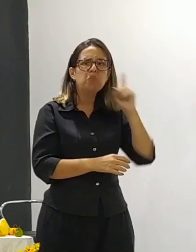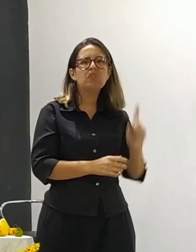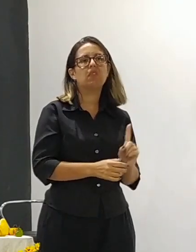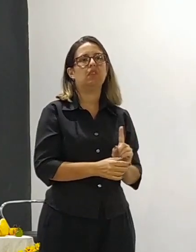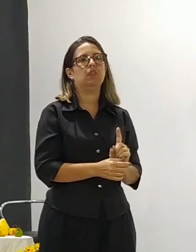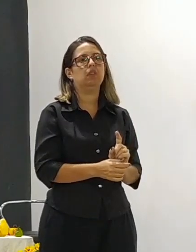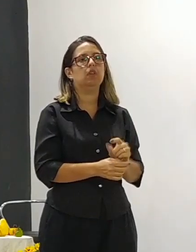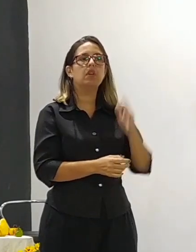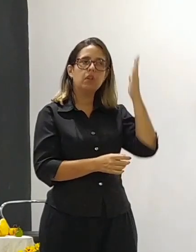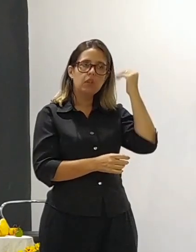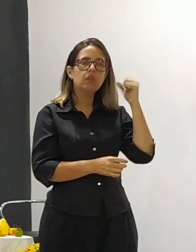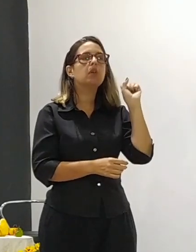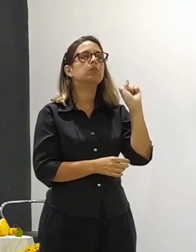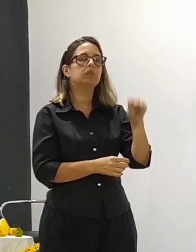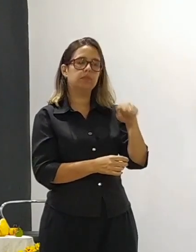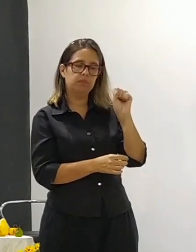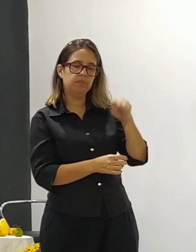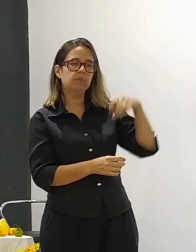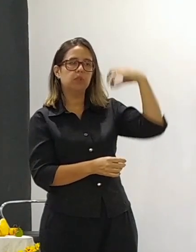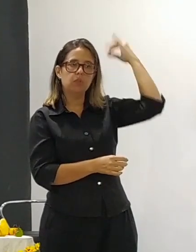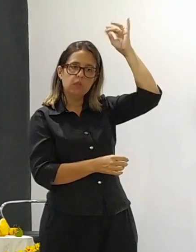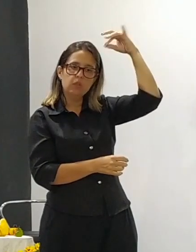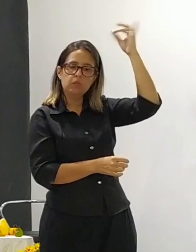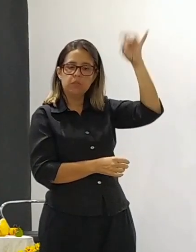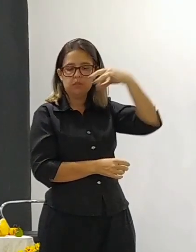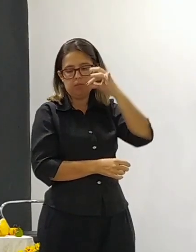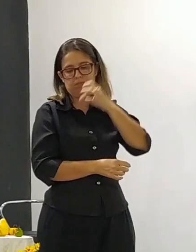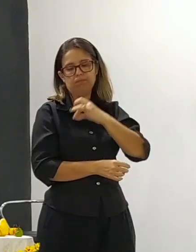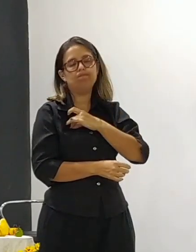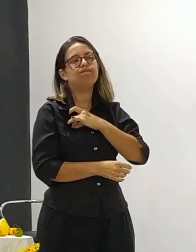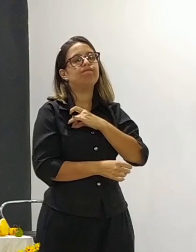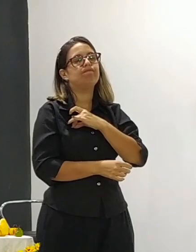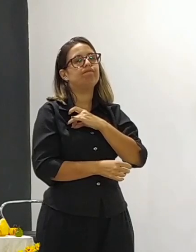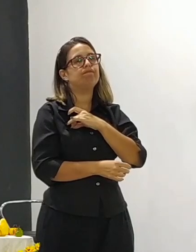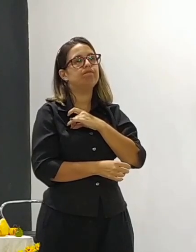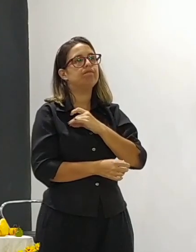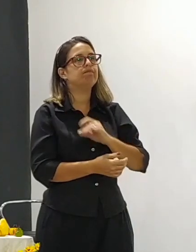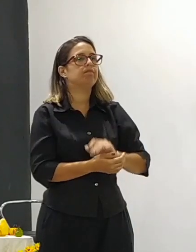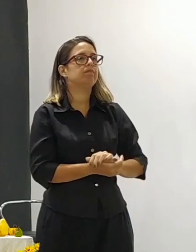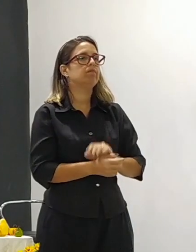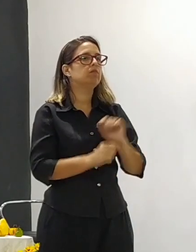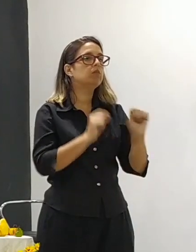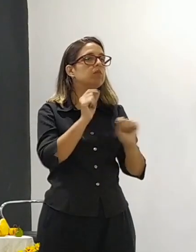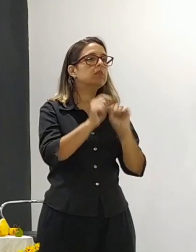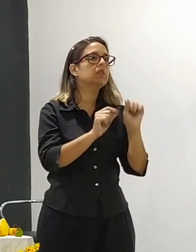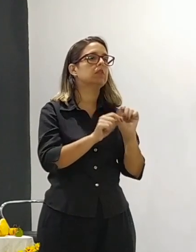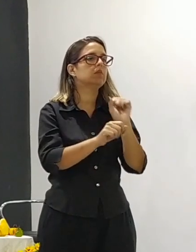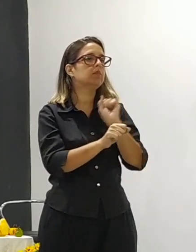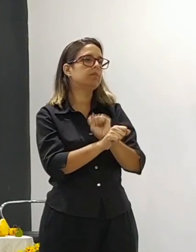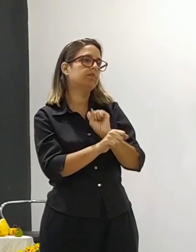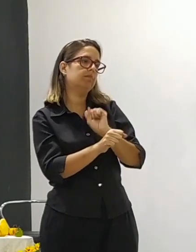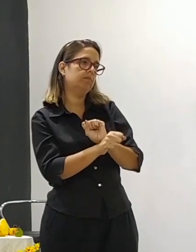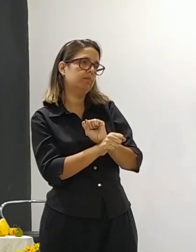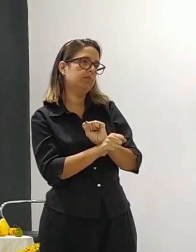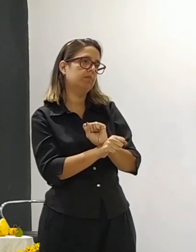sei. Sabe sim, o Espírito de Deus está sobre a sua área. O que você está esperando?